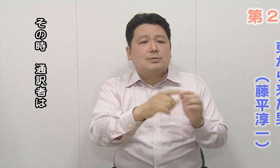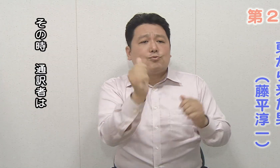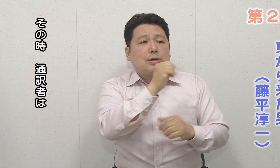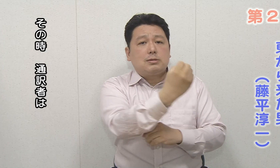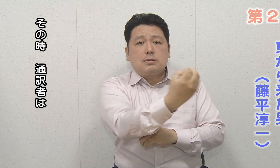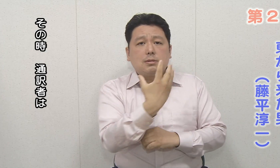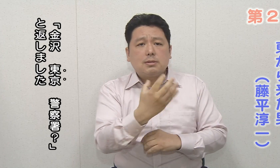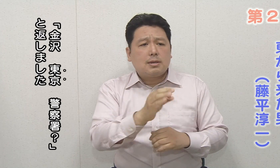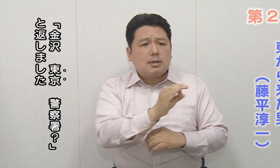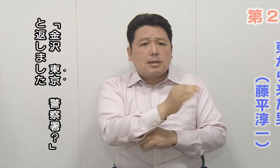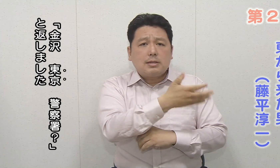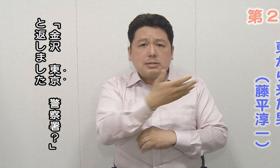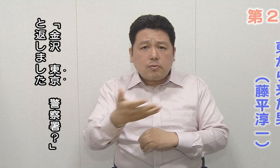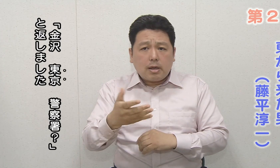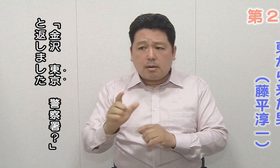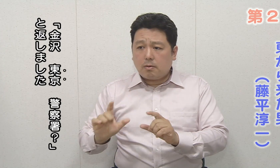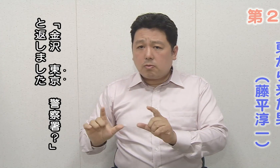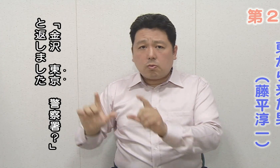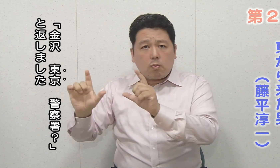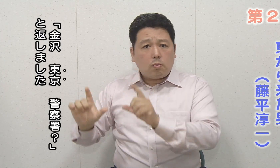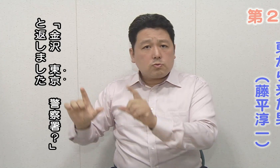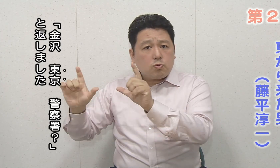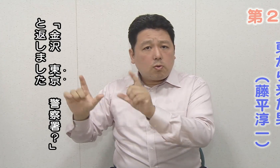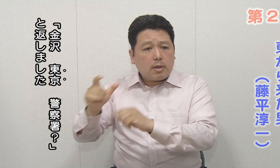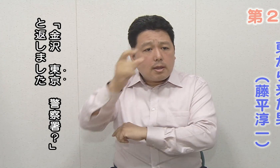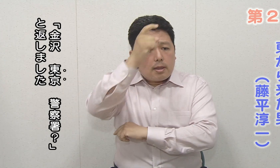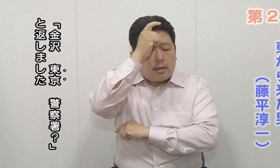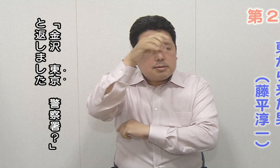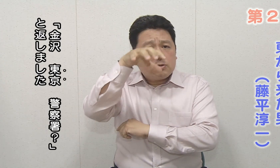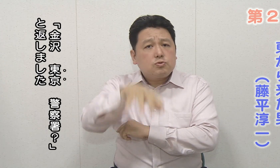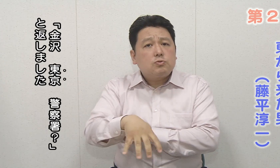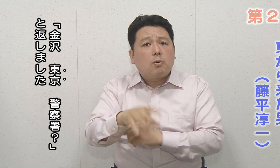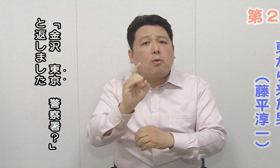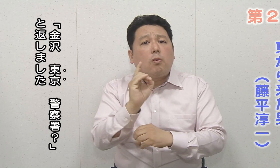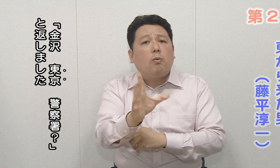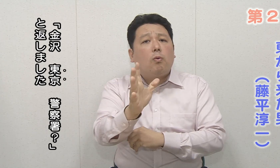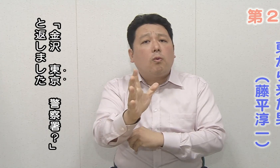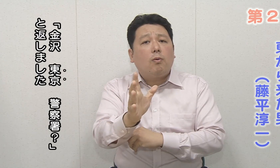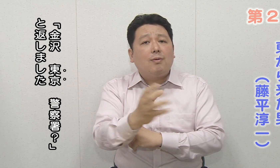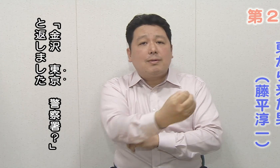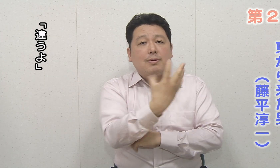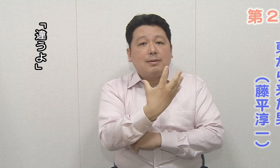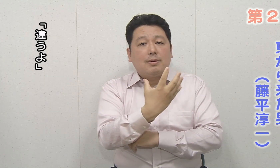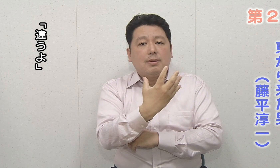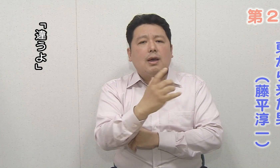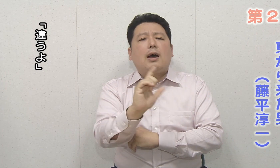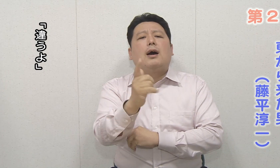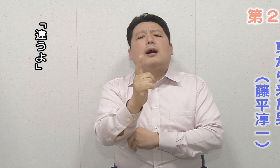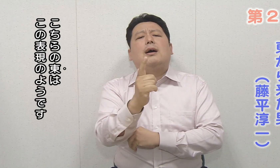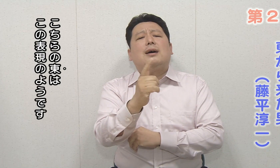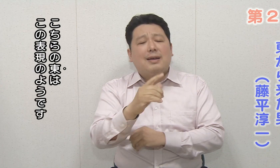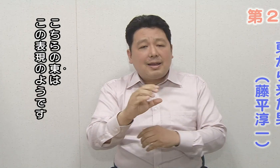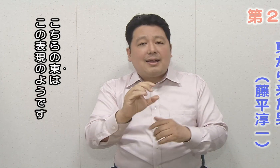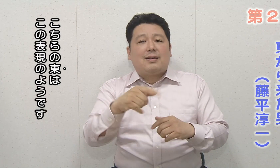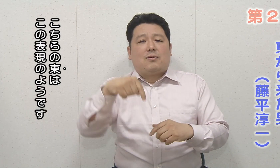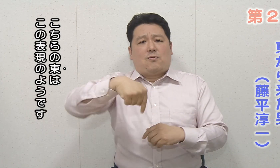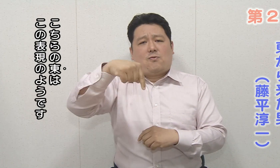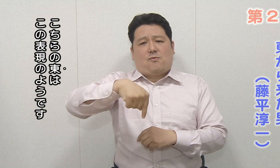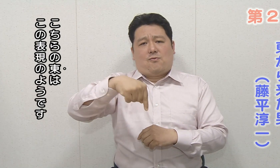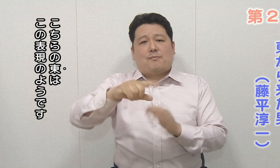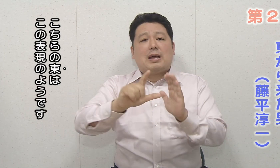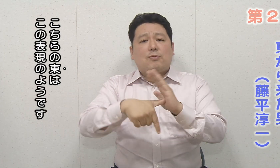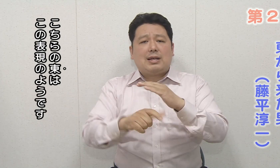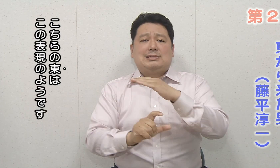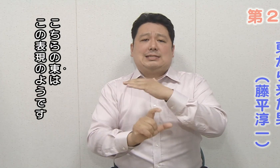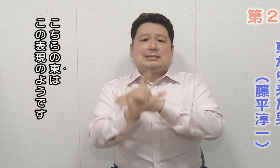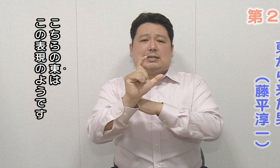聞くと、その時通訳者は金沢、東京、警察署？と返しました。違うよ、